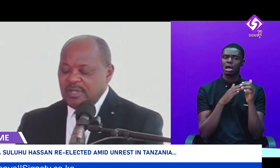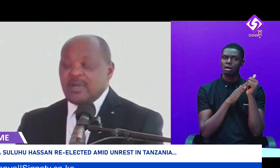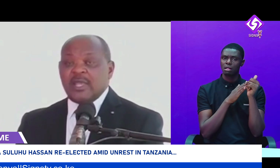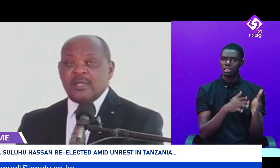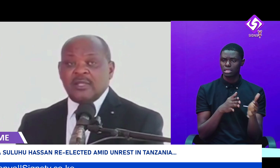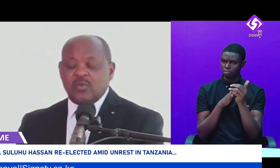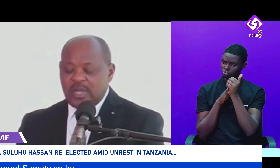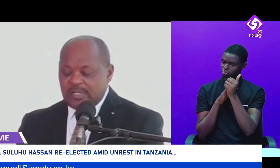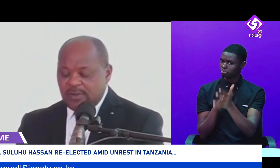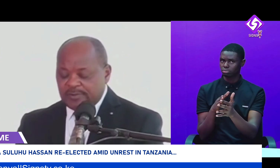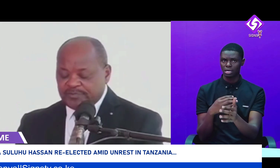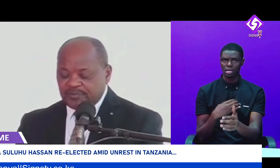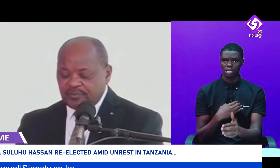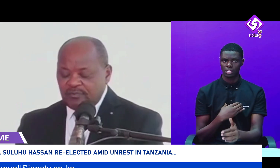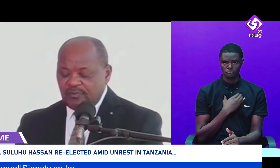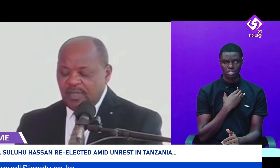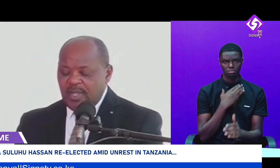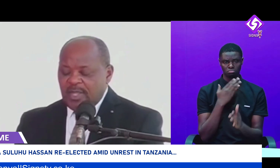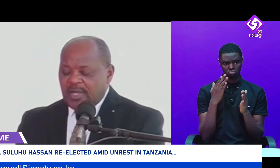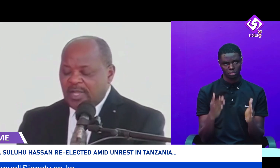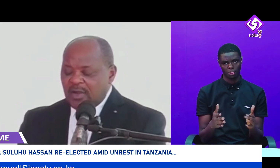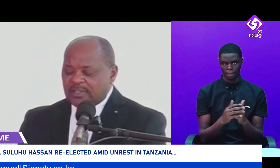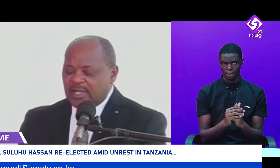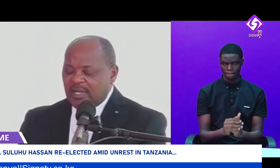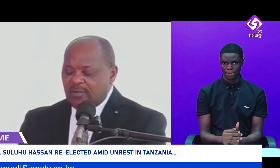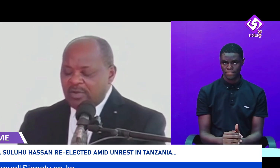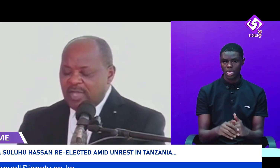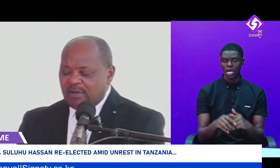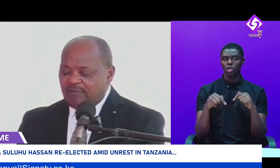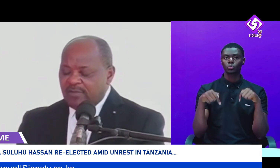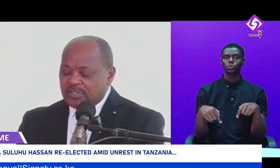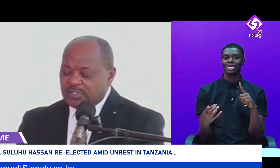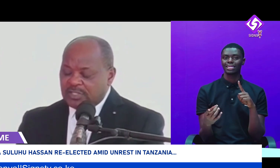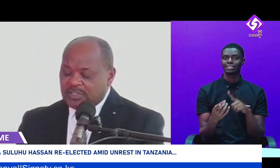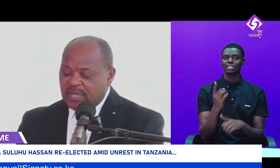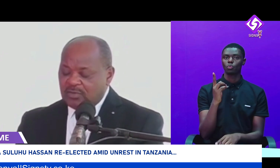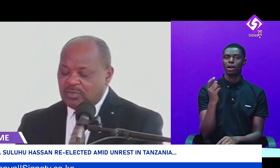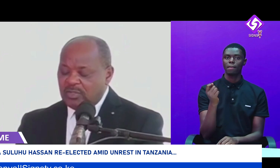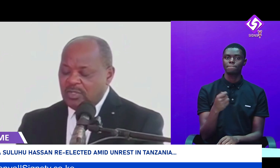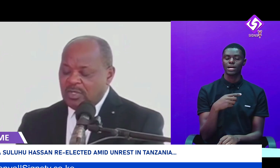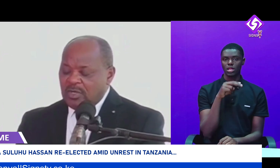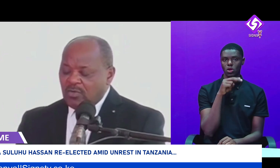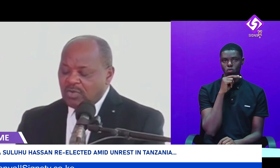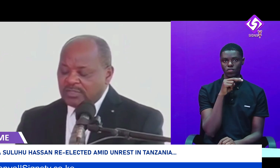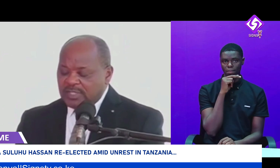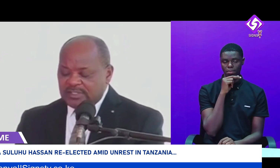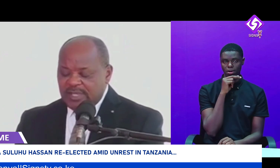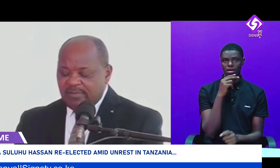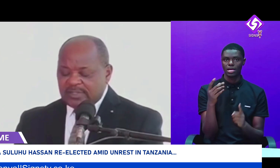na wageni waalikwa, leo tarehe 1 Novemba 2025, kwa kuzingatia